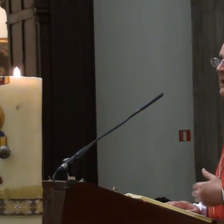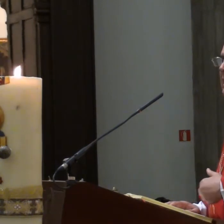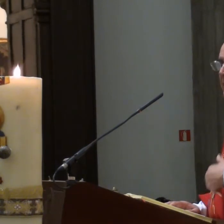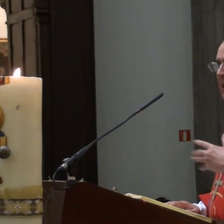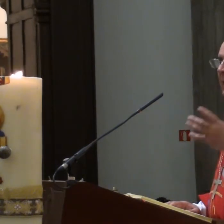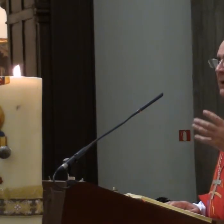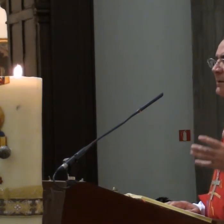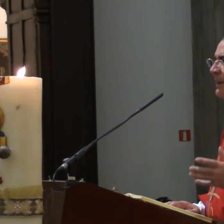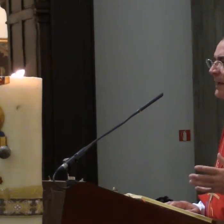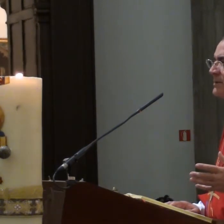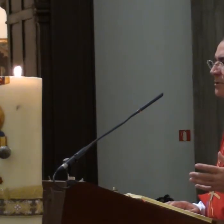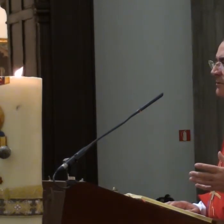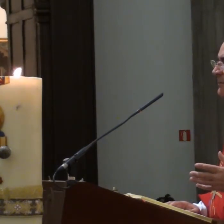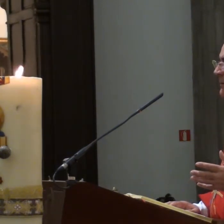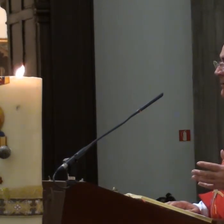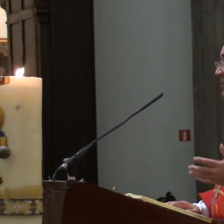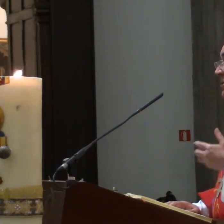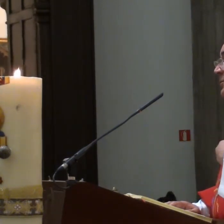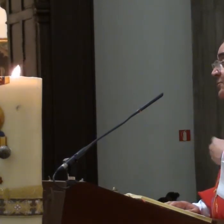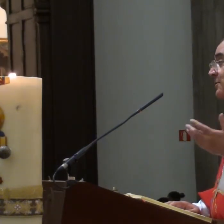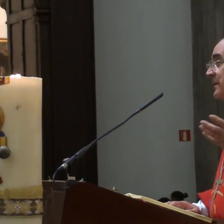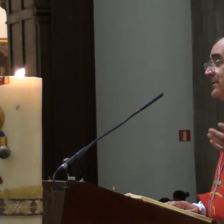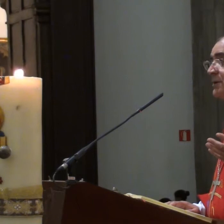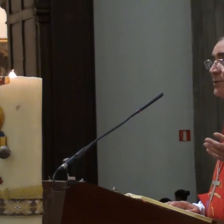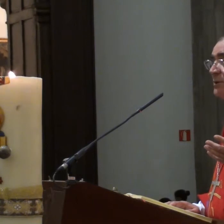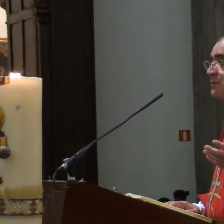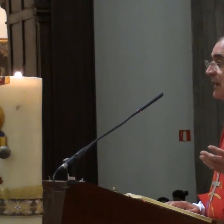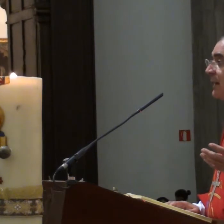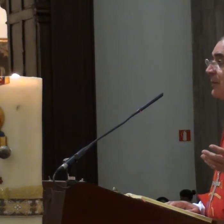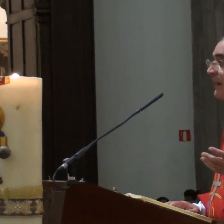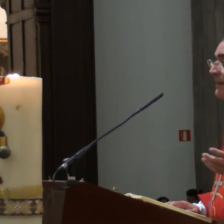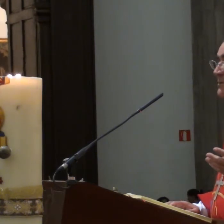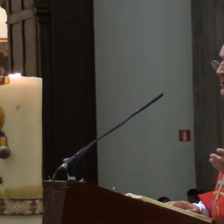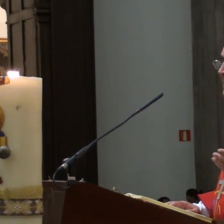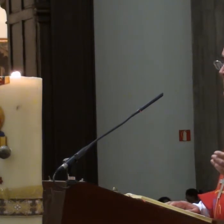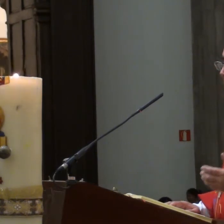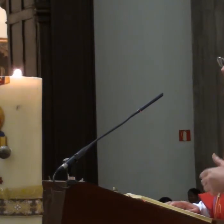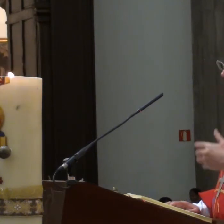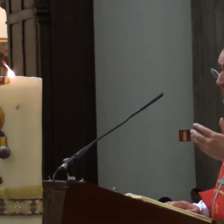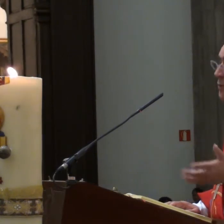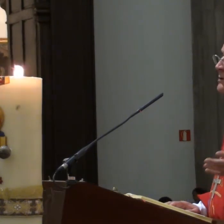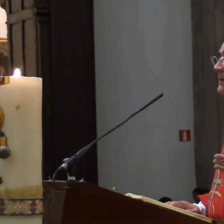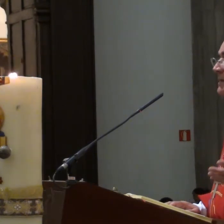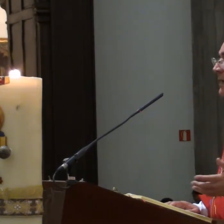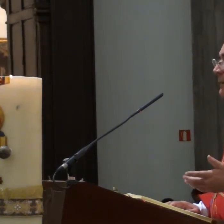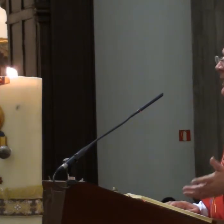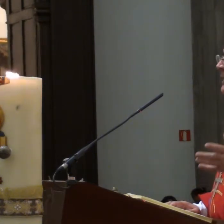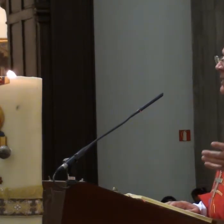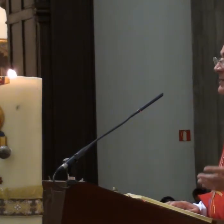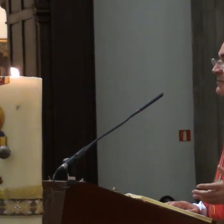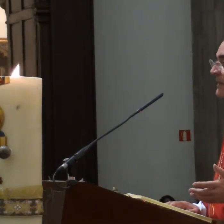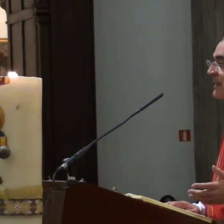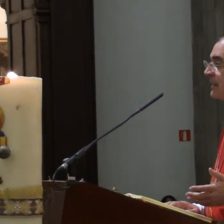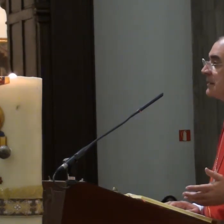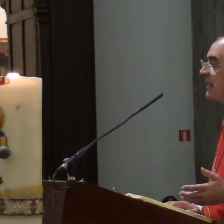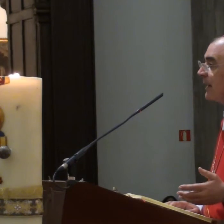es el que tiembla el paraíso no somos los hombres porque nos hemos cerrado el paraíso dice que Dios es el que